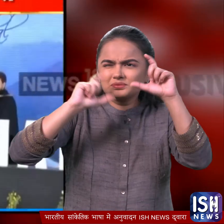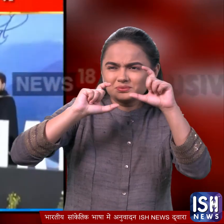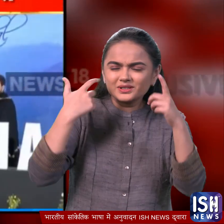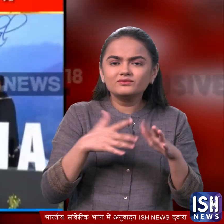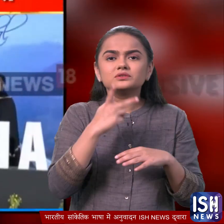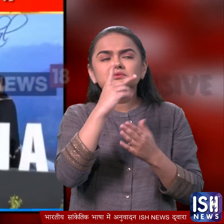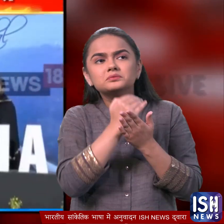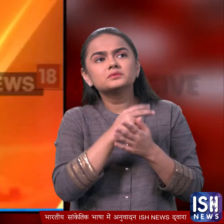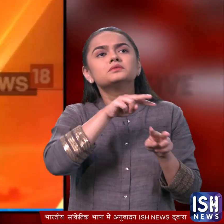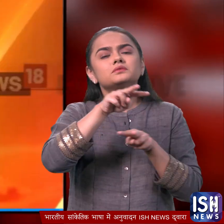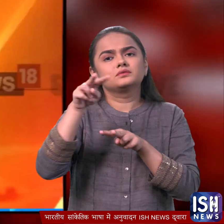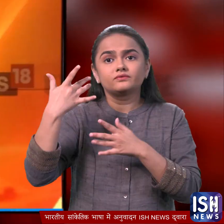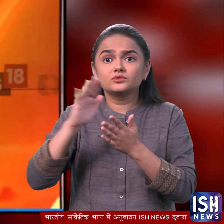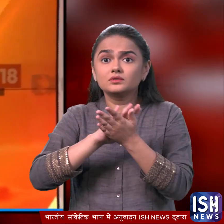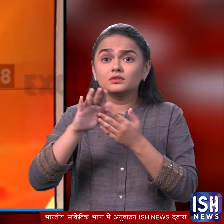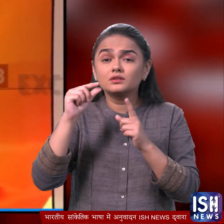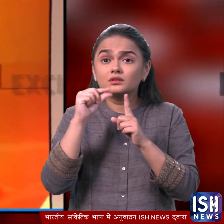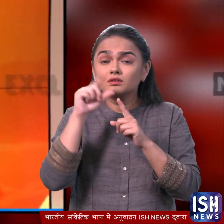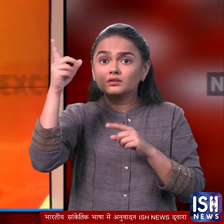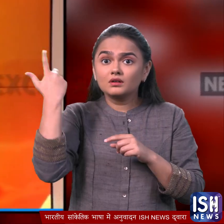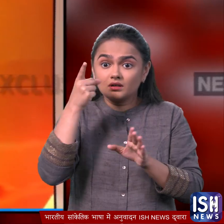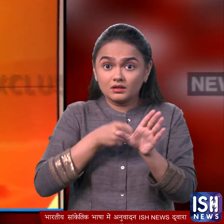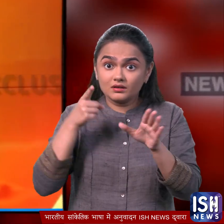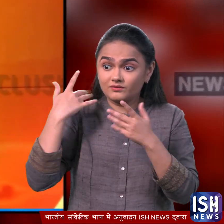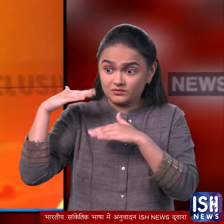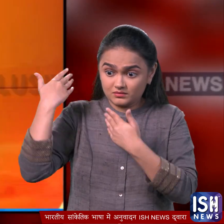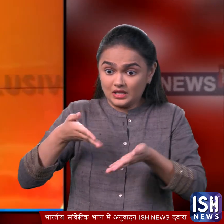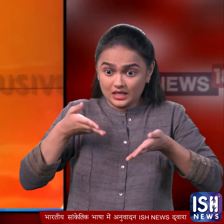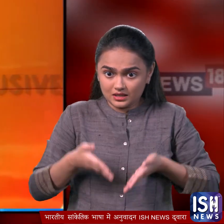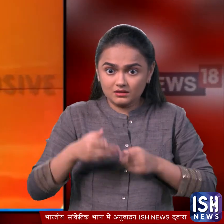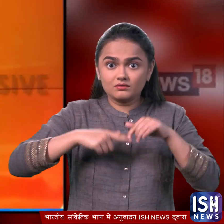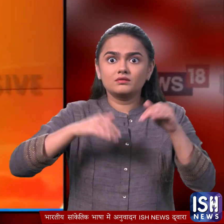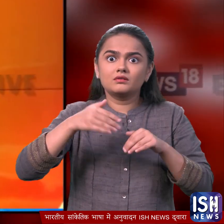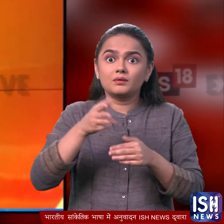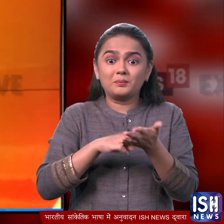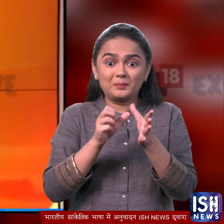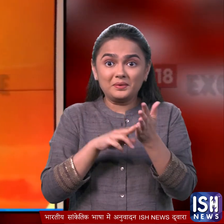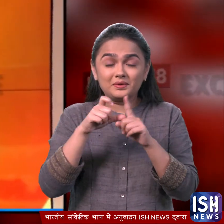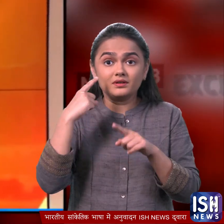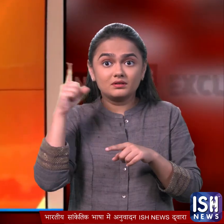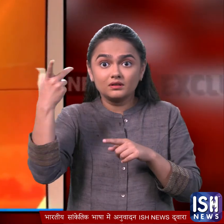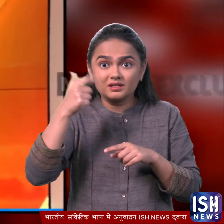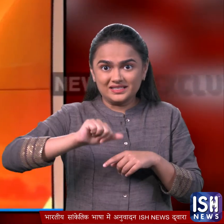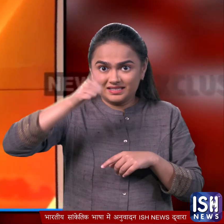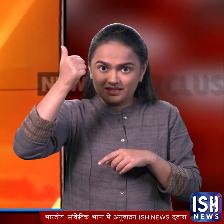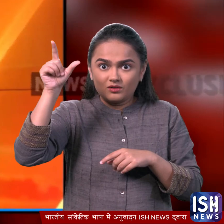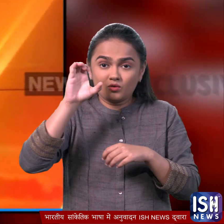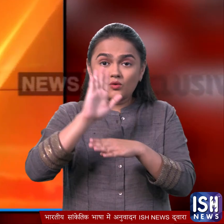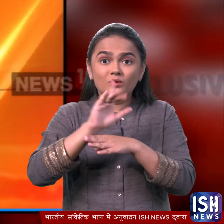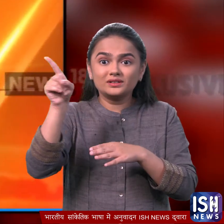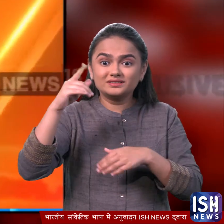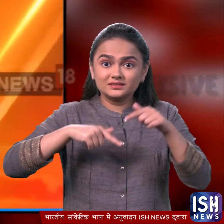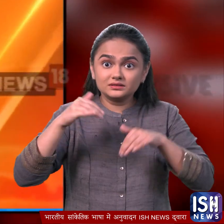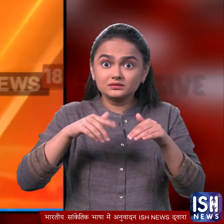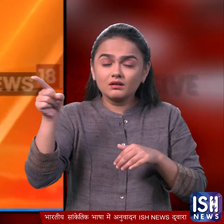और एक तस्वीर भी खिंचवाई। सौभाग्य की बात यह कि हिमाचल प्रदेश में 1 साल बाद चुनाव होने हैं, जहां मंडी लोकसभा उपचुनाव में अपनी जीत को कांग्रेस के